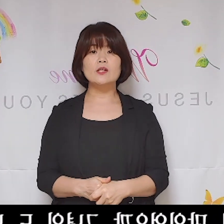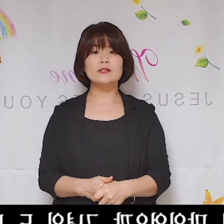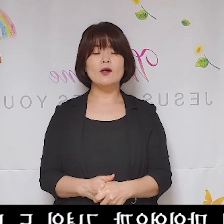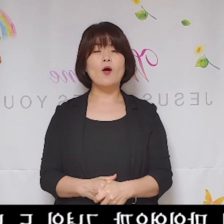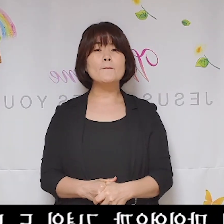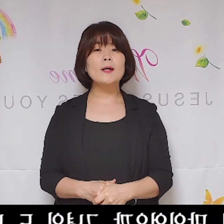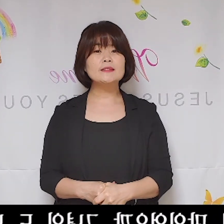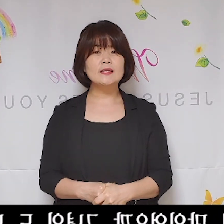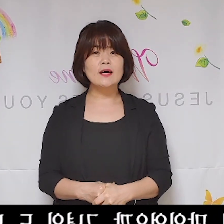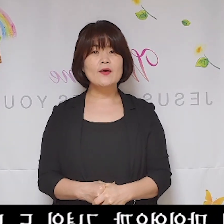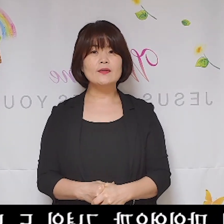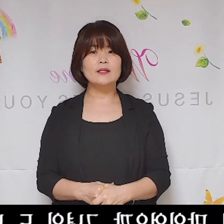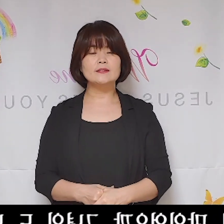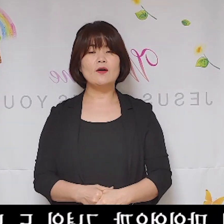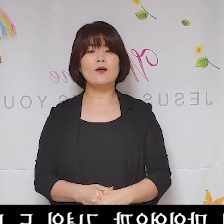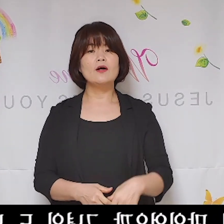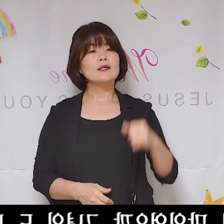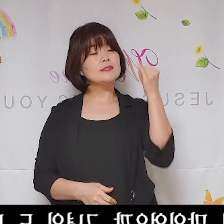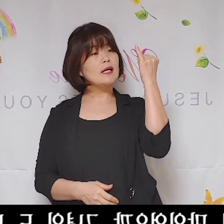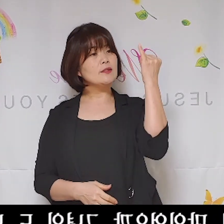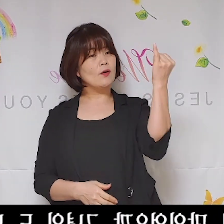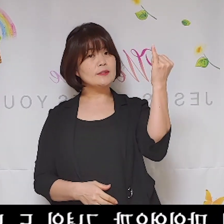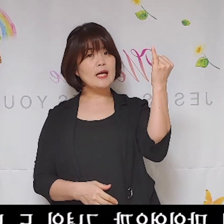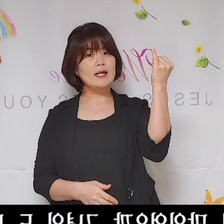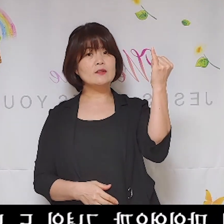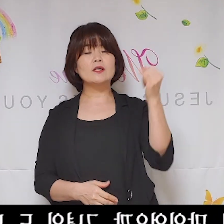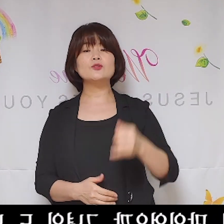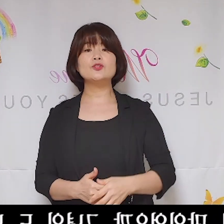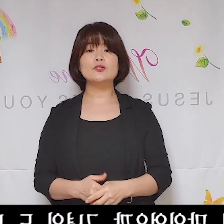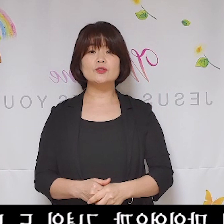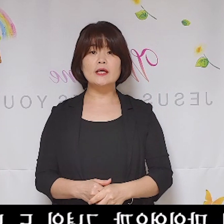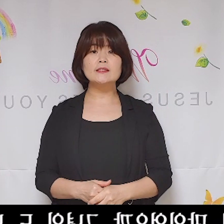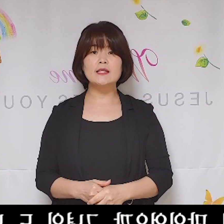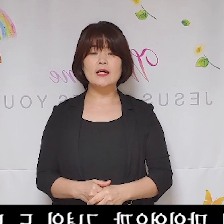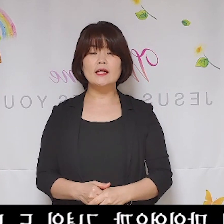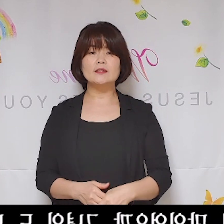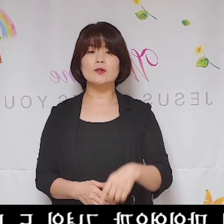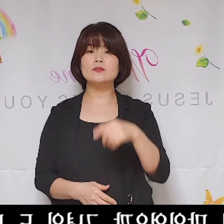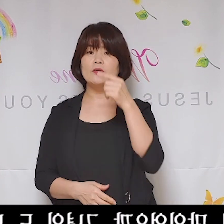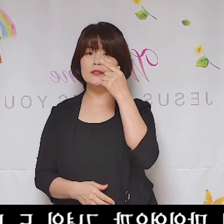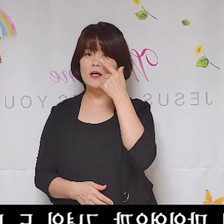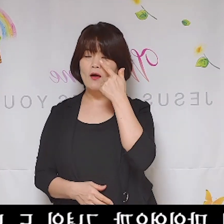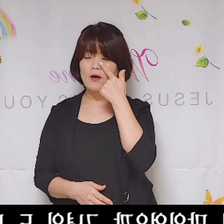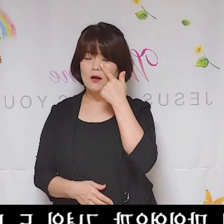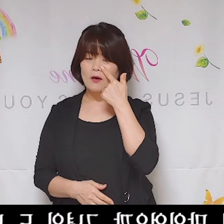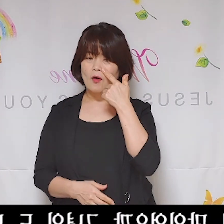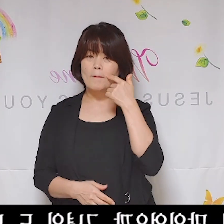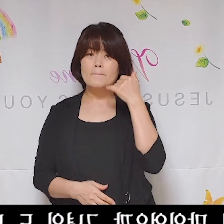여기서 엄마잖아요. 그래서 그냥 여자 이렇게 해주셔도 되는데 저는 여기서